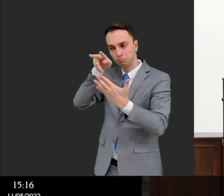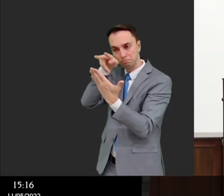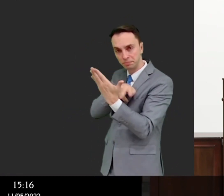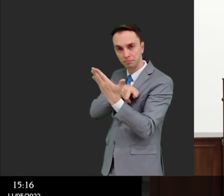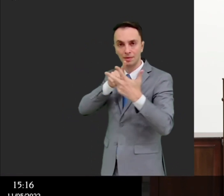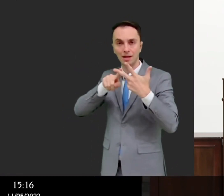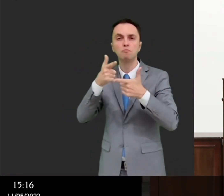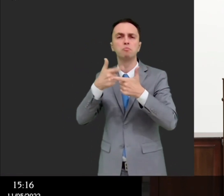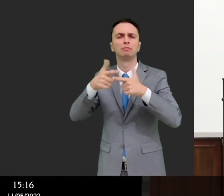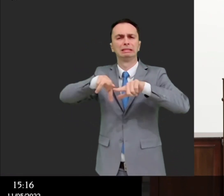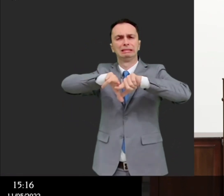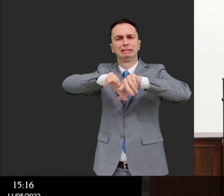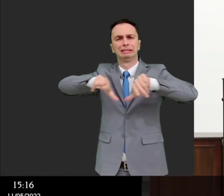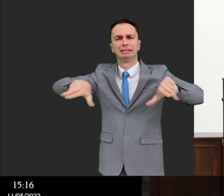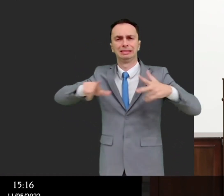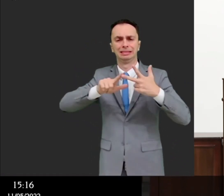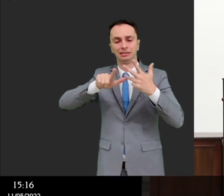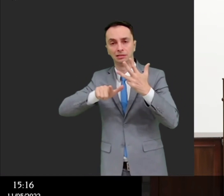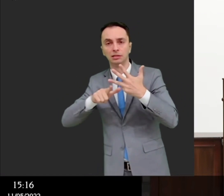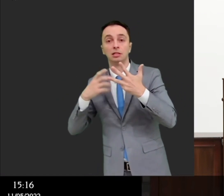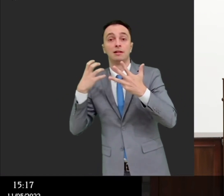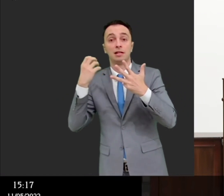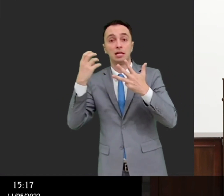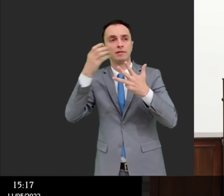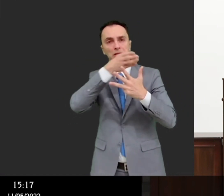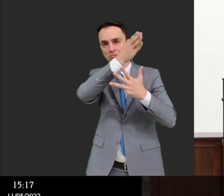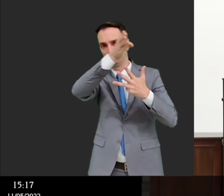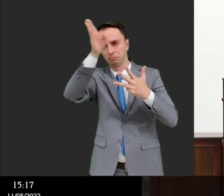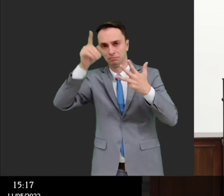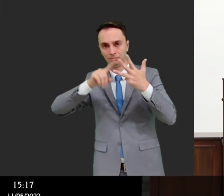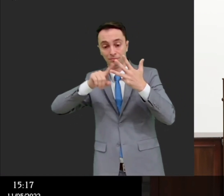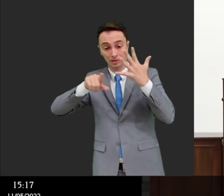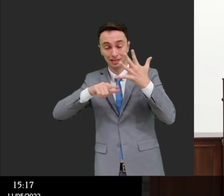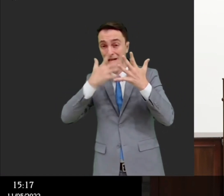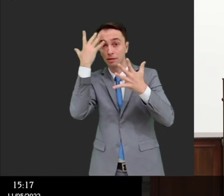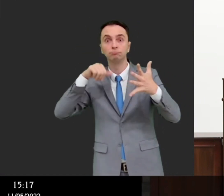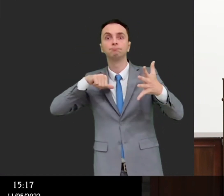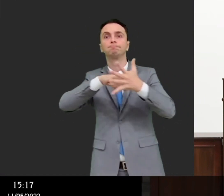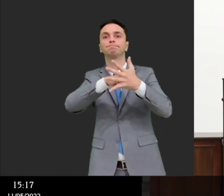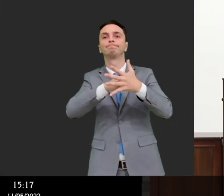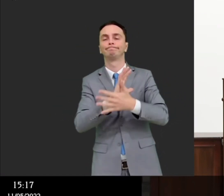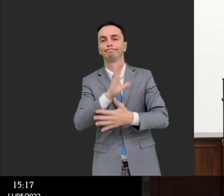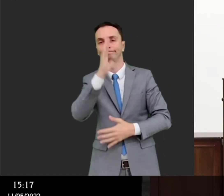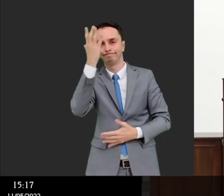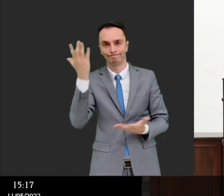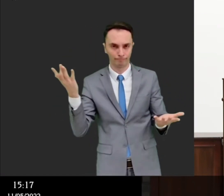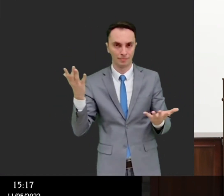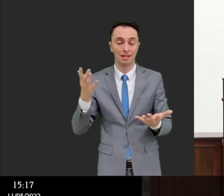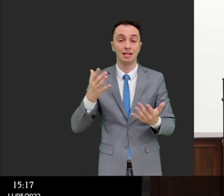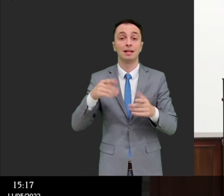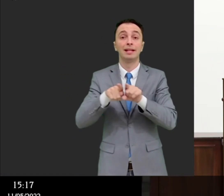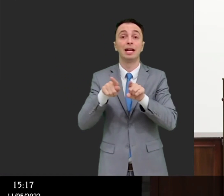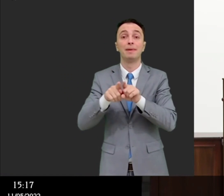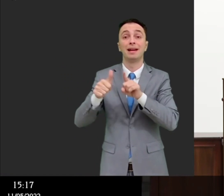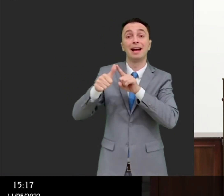por causas, outros por viagem, acidentados também, famílias que pedem oração pelos